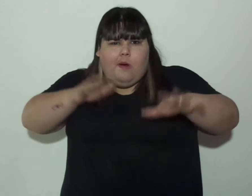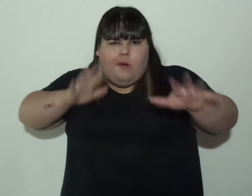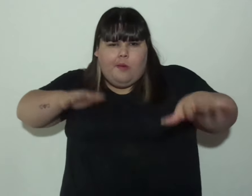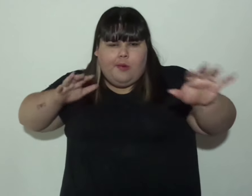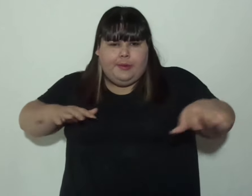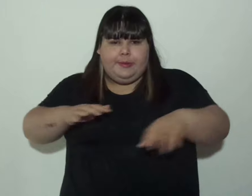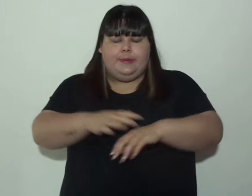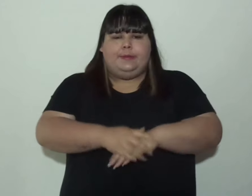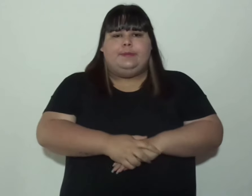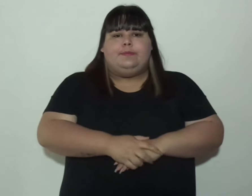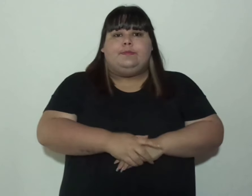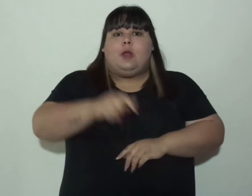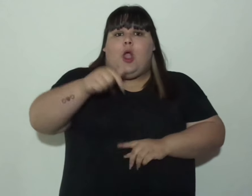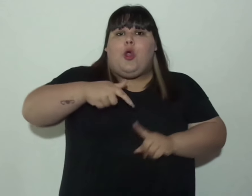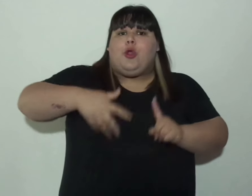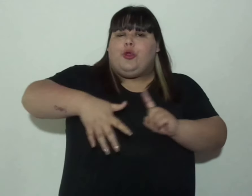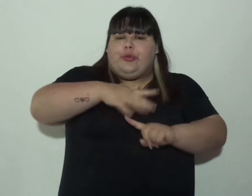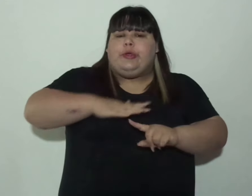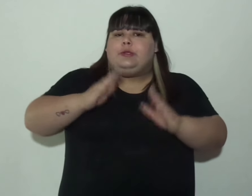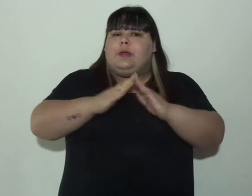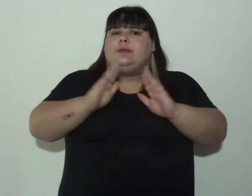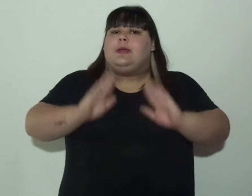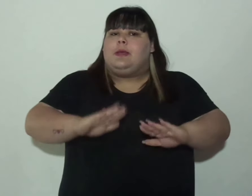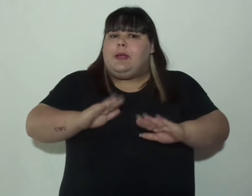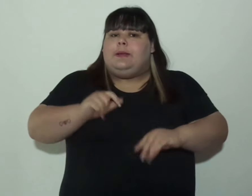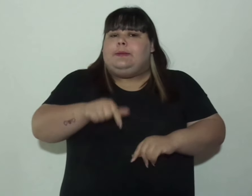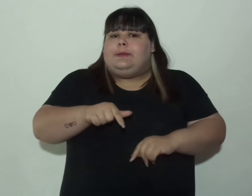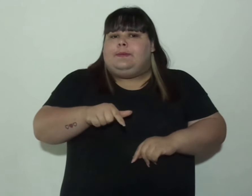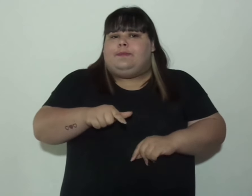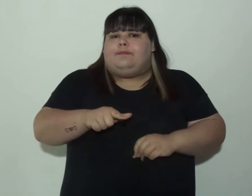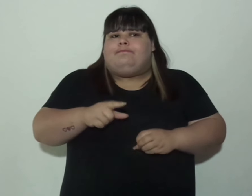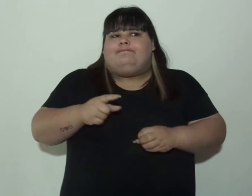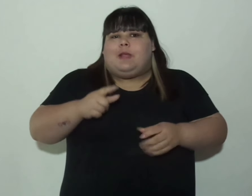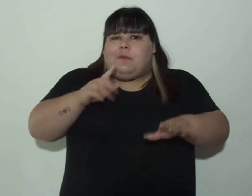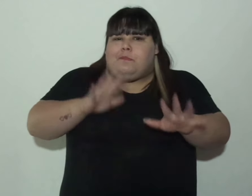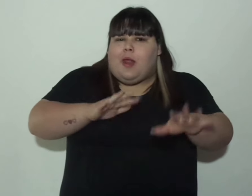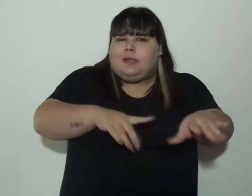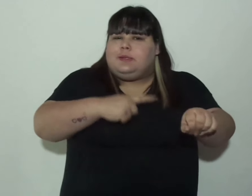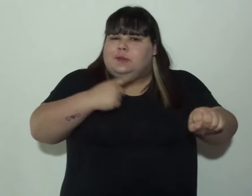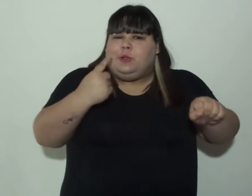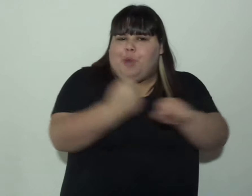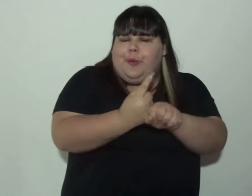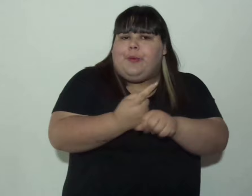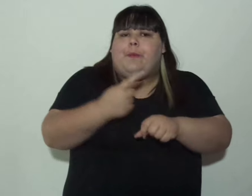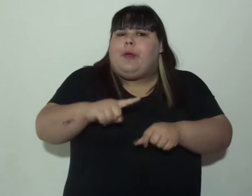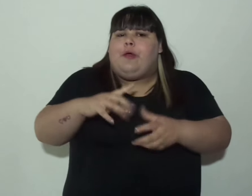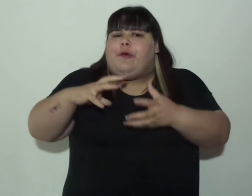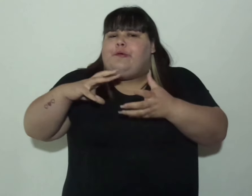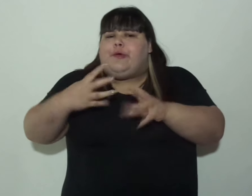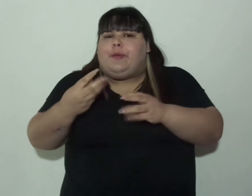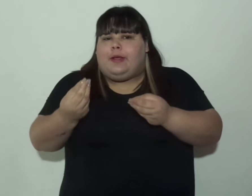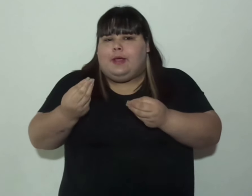contexto de aislamiento podemos tomarla como excusa para visibilizar y reflexionar sobre este